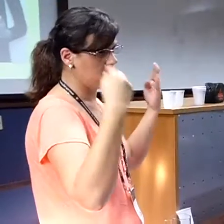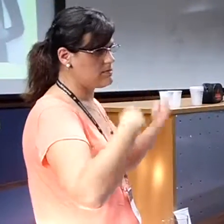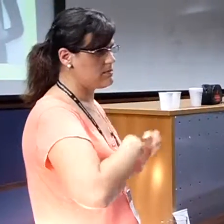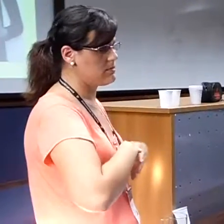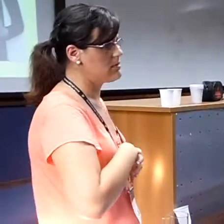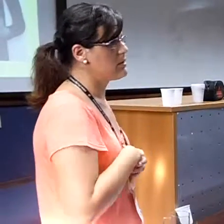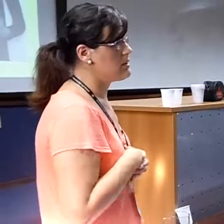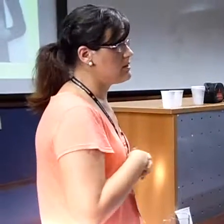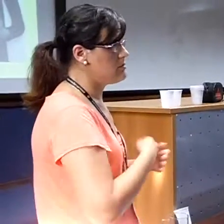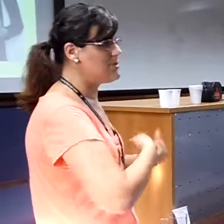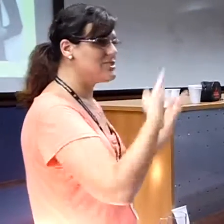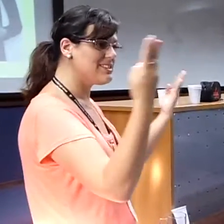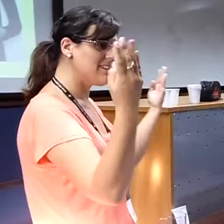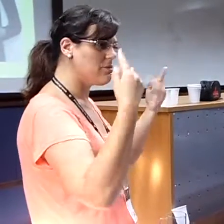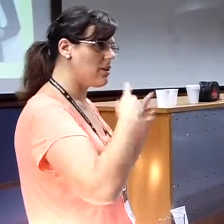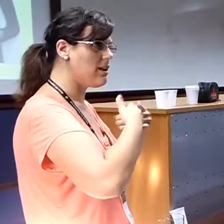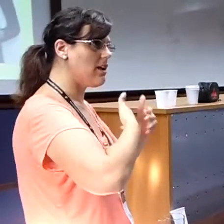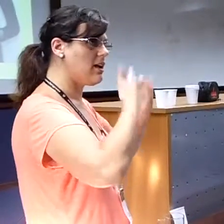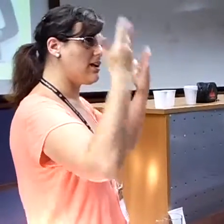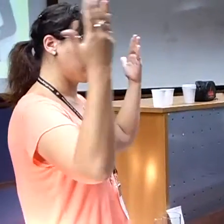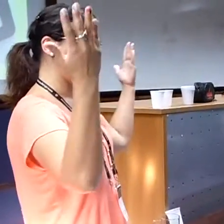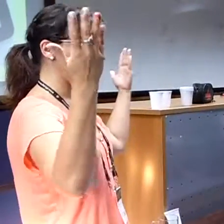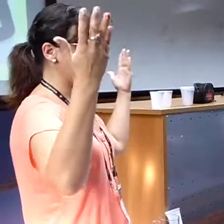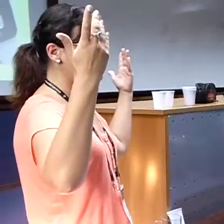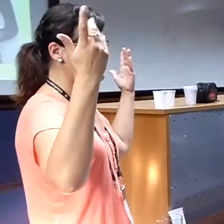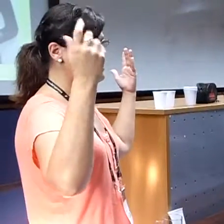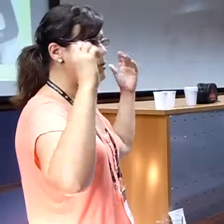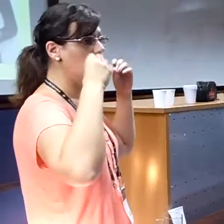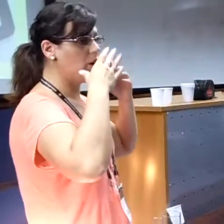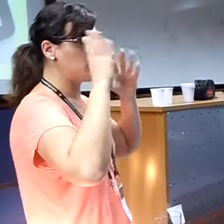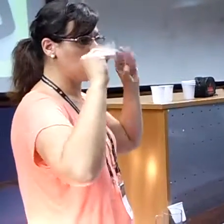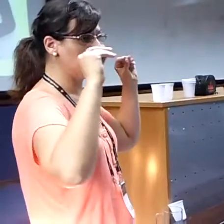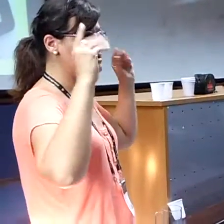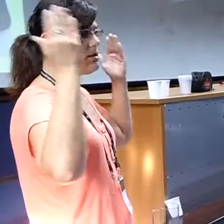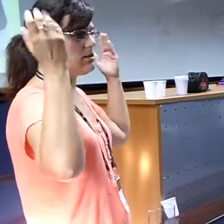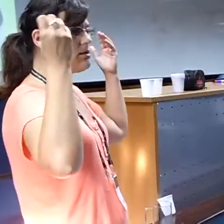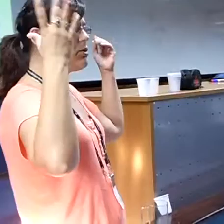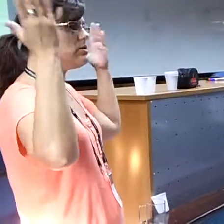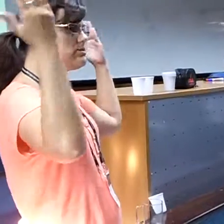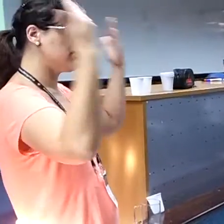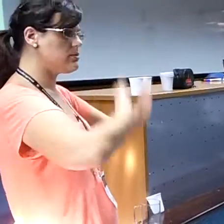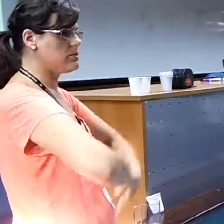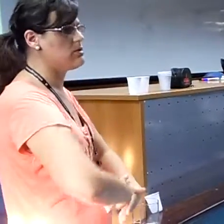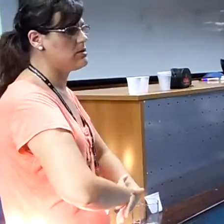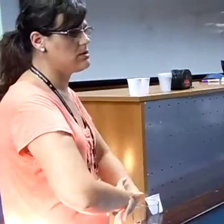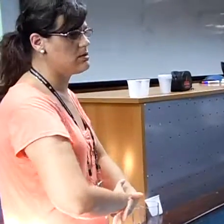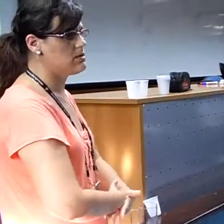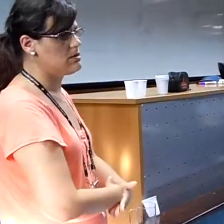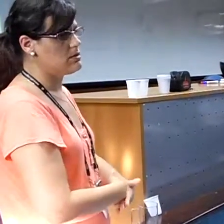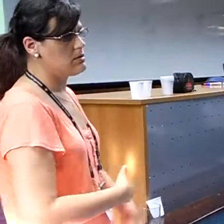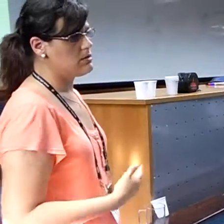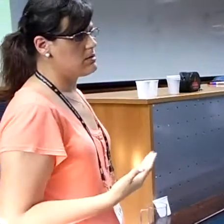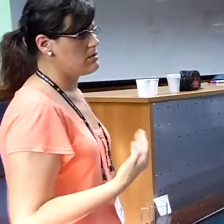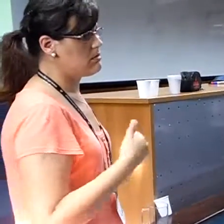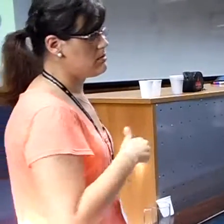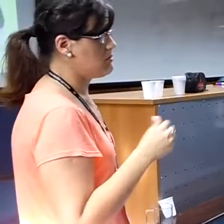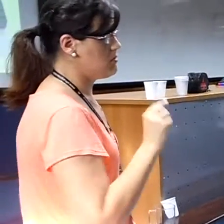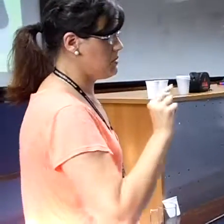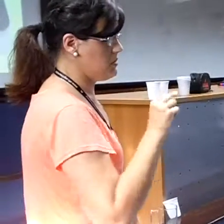dia. É bom dia. Né? É diferente. Boa noite, então é dessa forma. Não aqui, lá